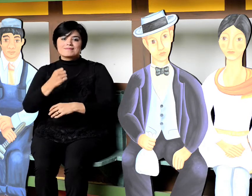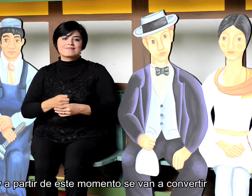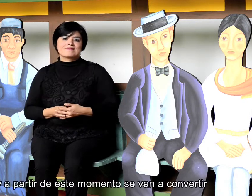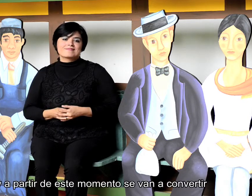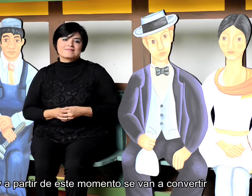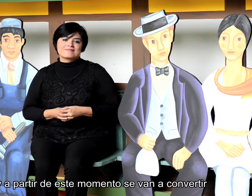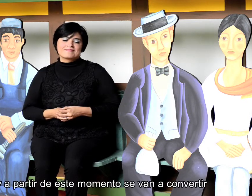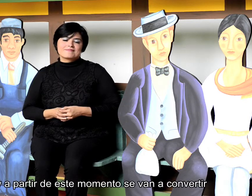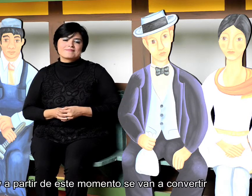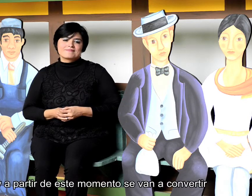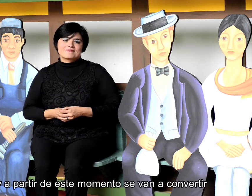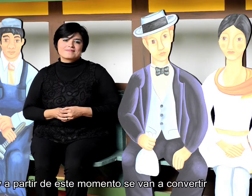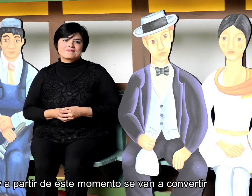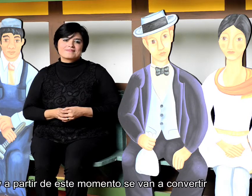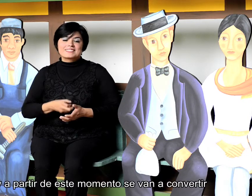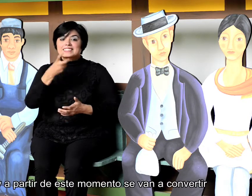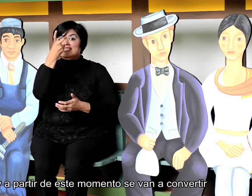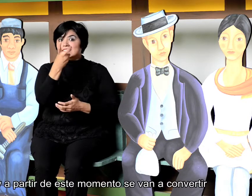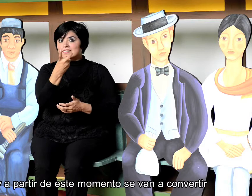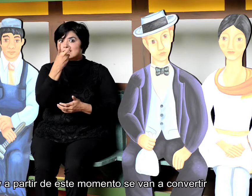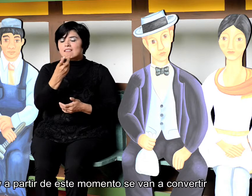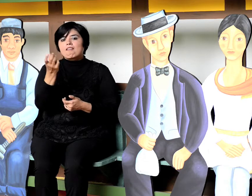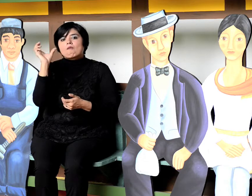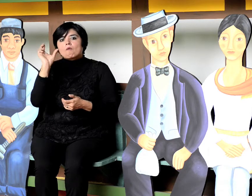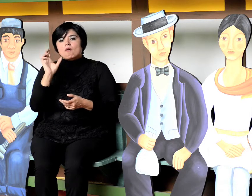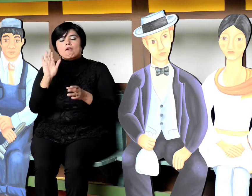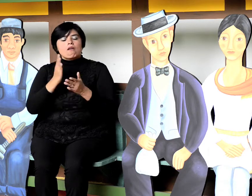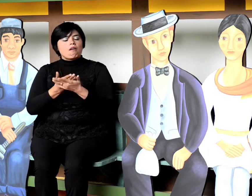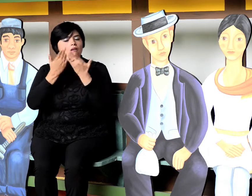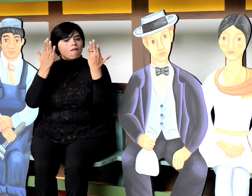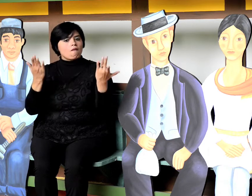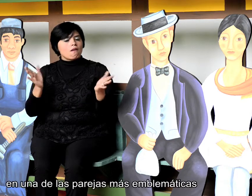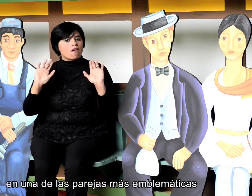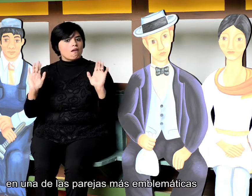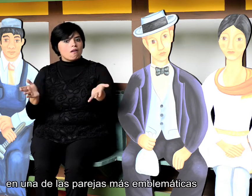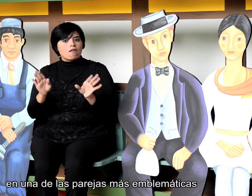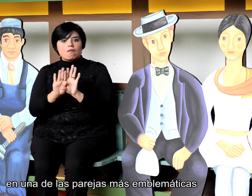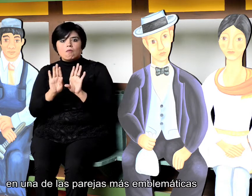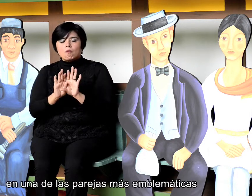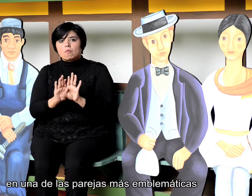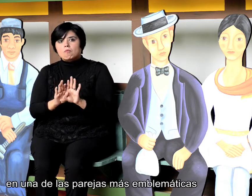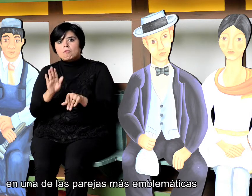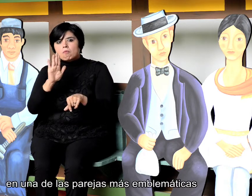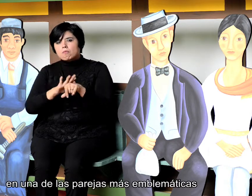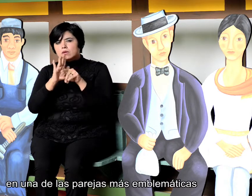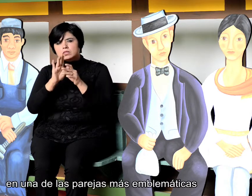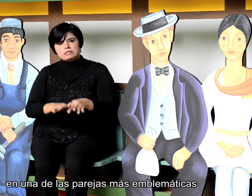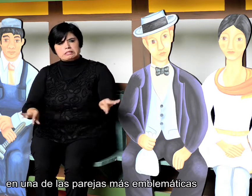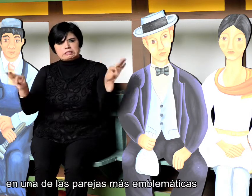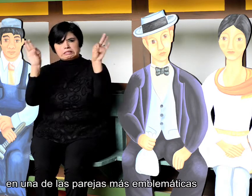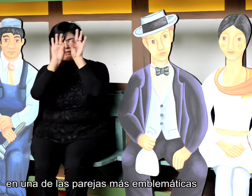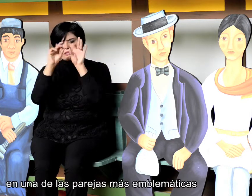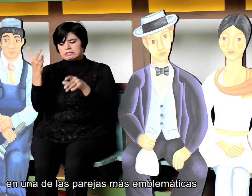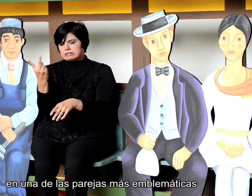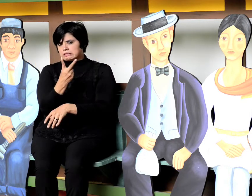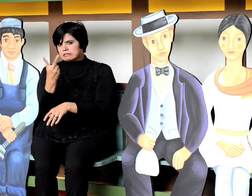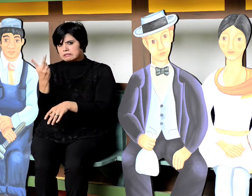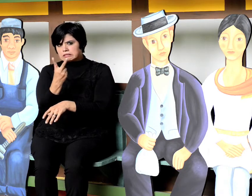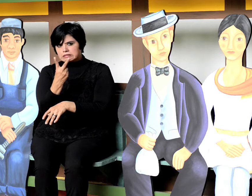y a partir de este momento se van a convertir en una de las parejas más emblemáticas del